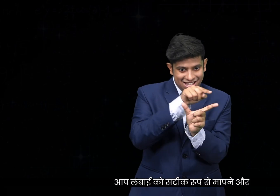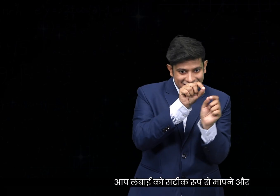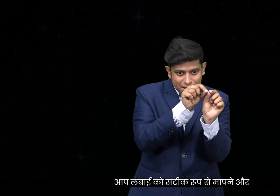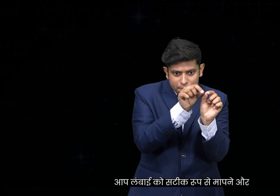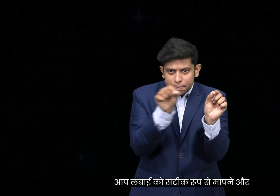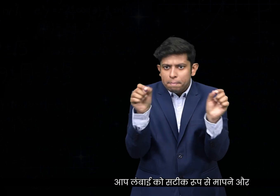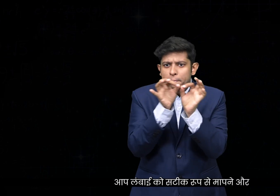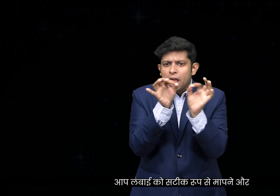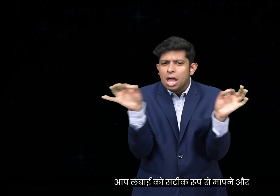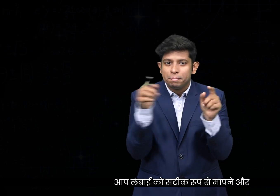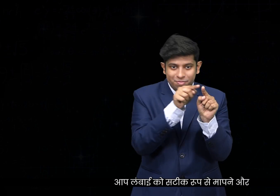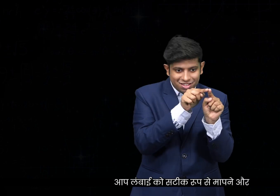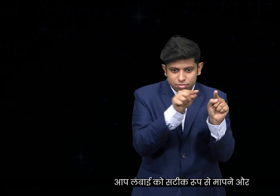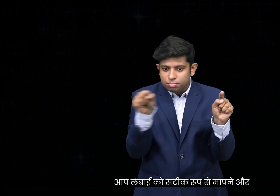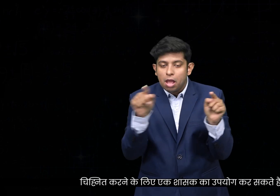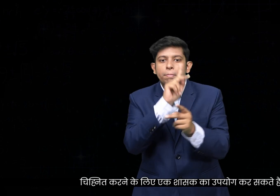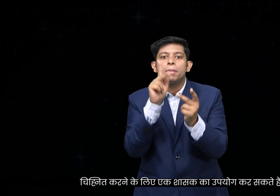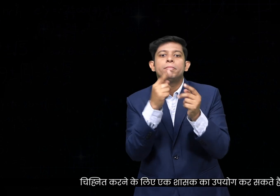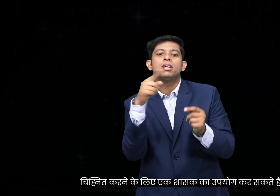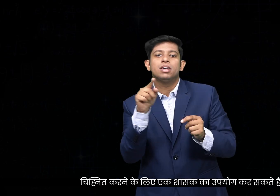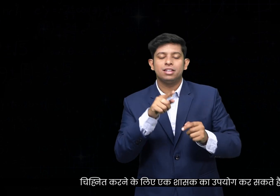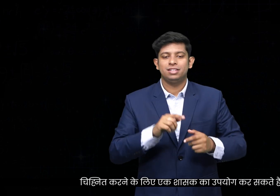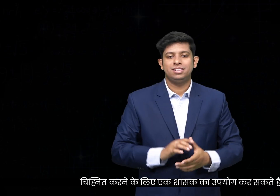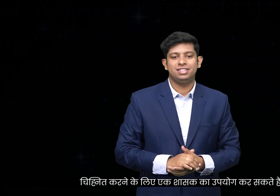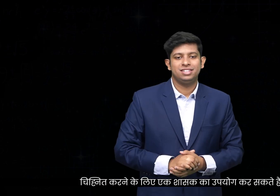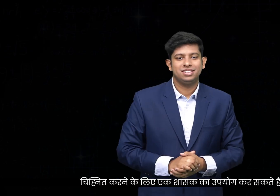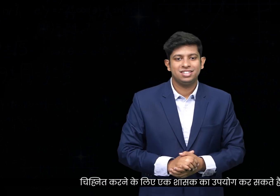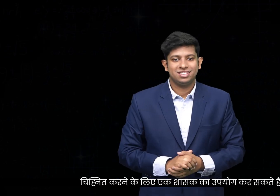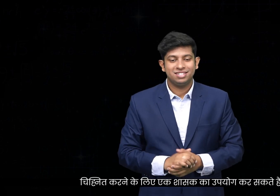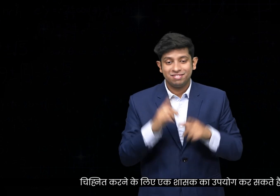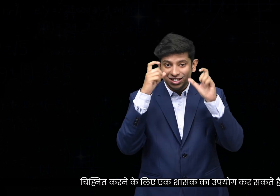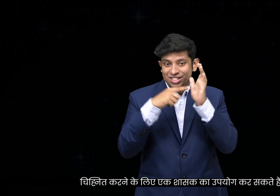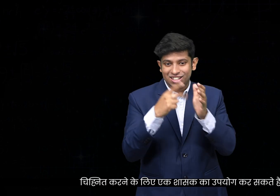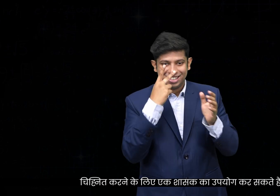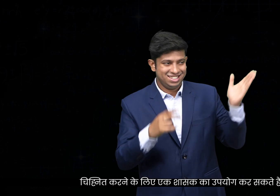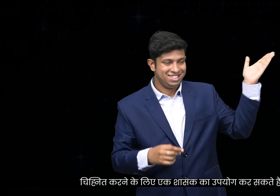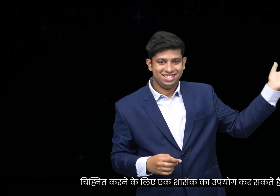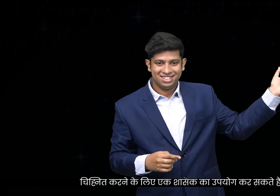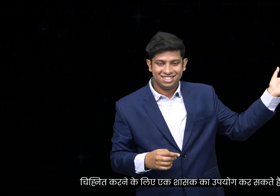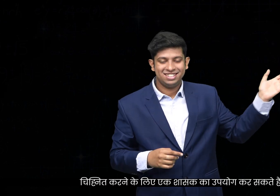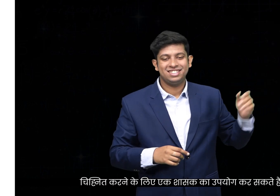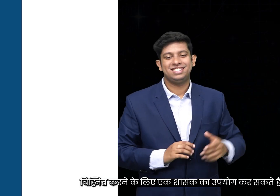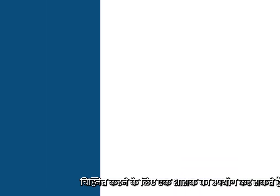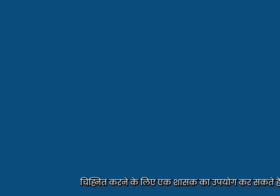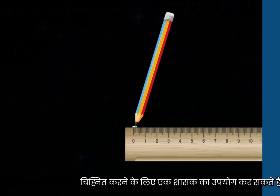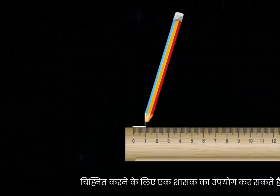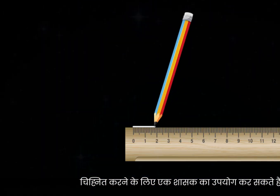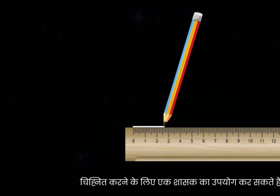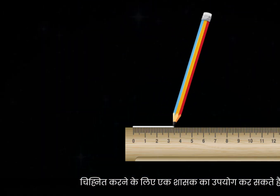रूप से मापने और चिह्नित करने के लिए एक शासक का उपयोग कर सकते हैं।